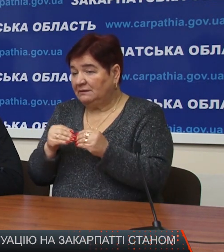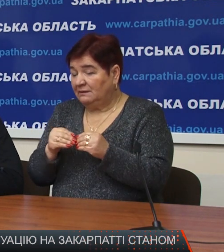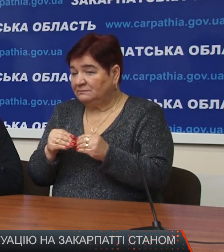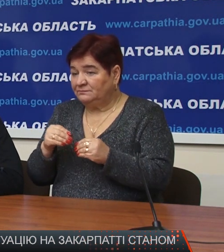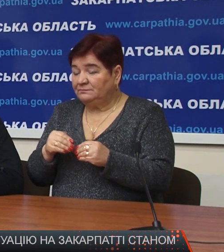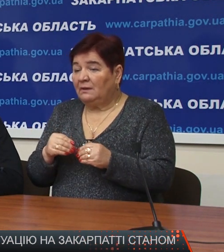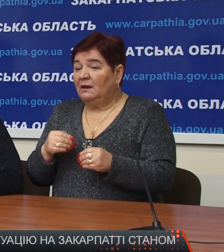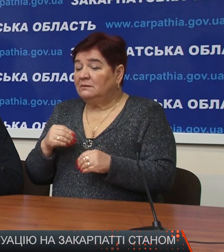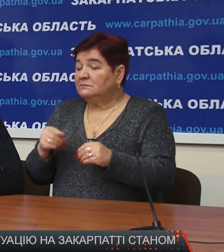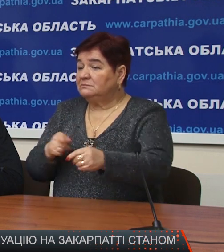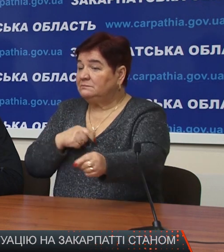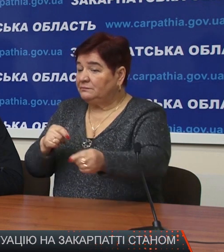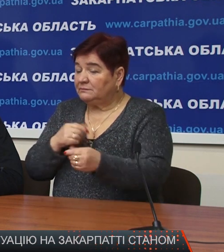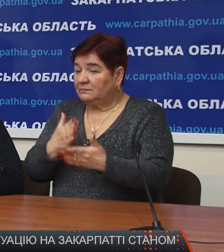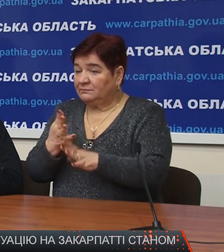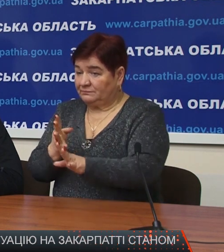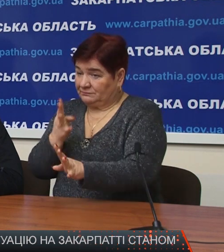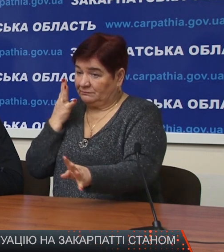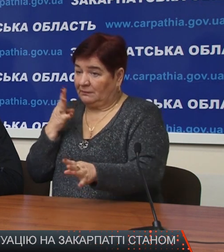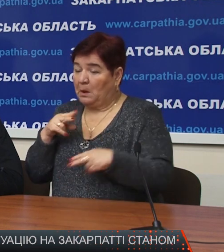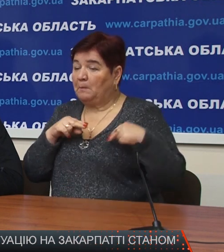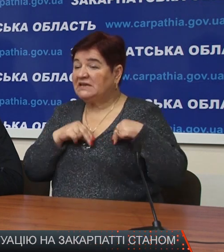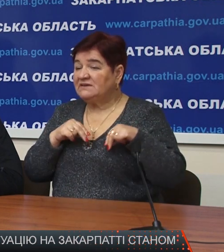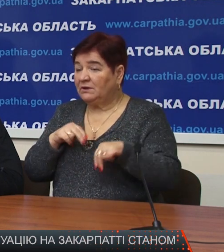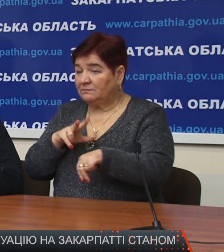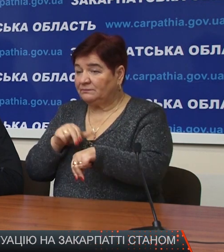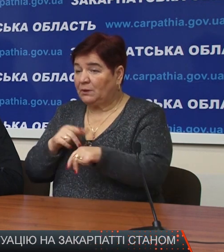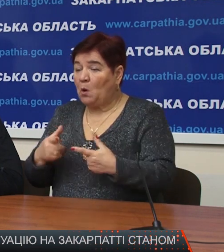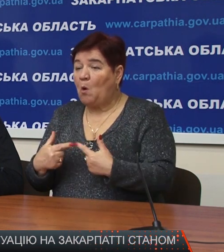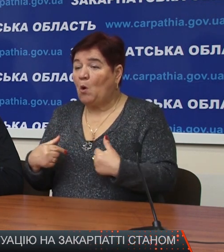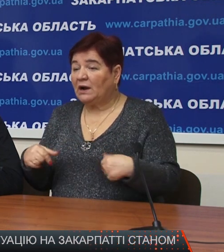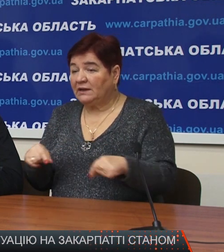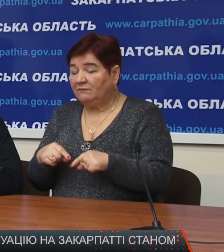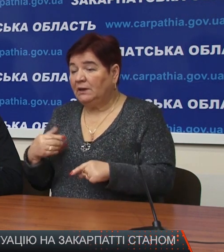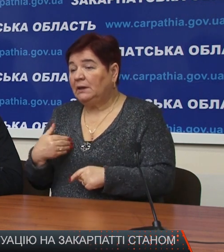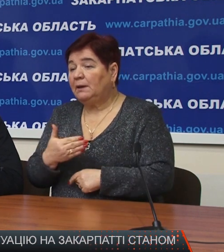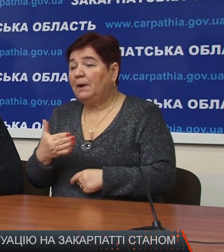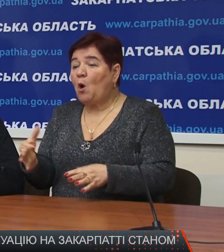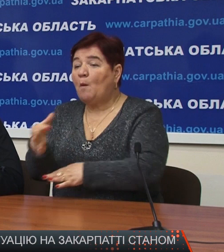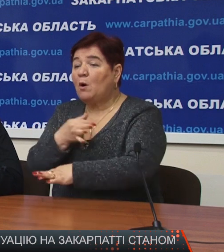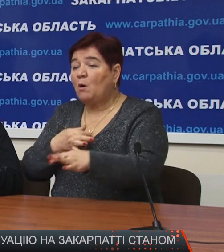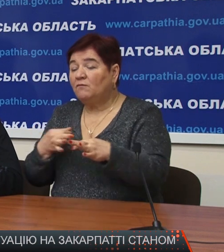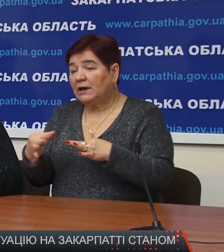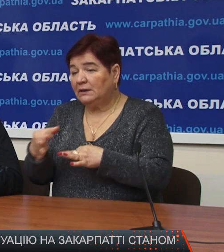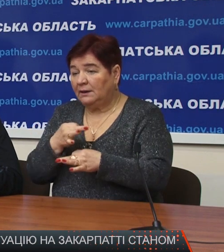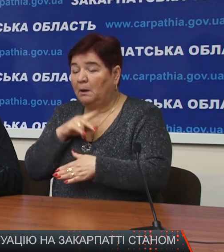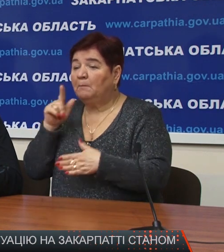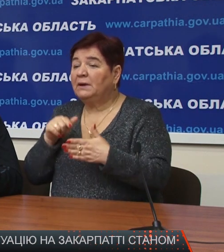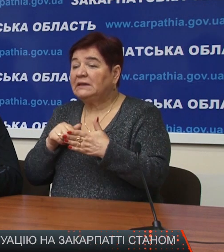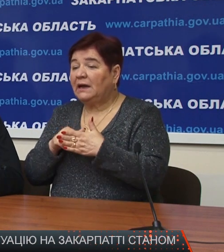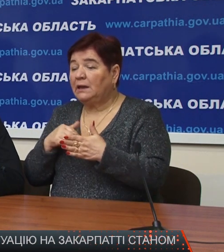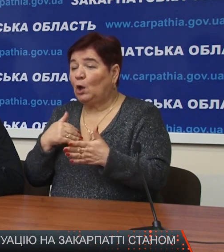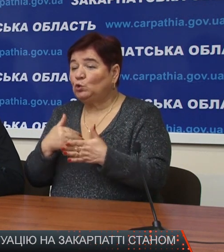Зараз зранку я проводив нараду з працівниками правоохоронних органів, і ми обговорили питання